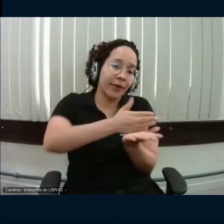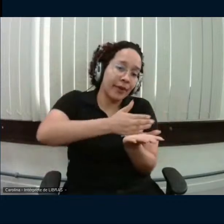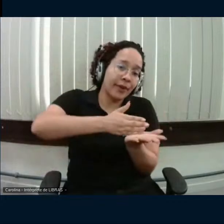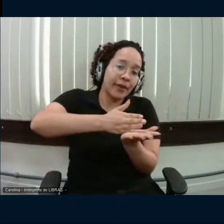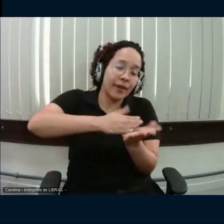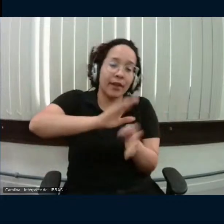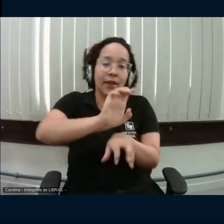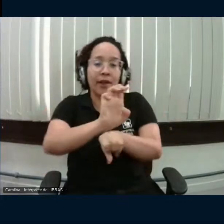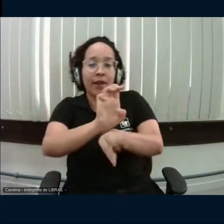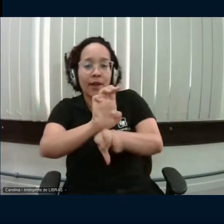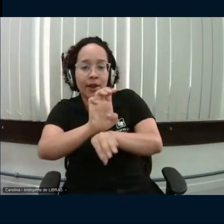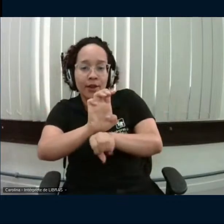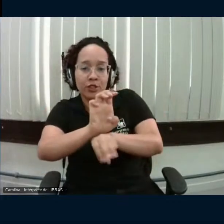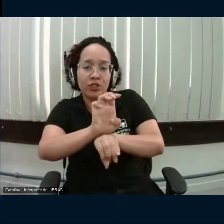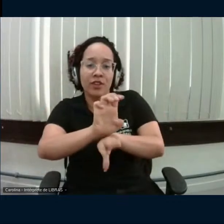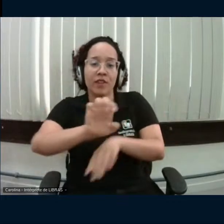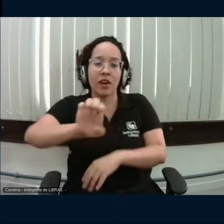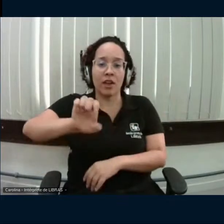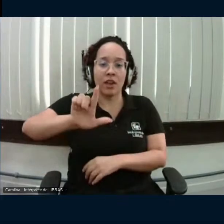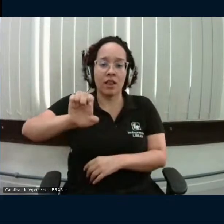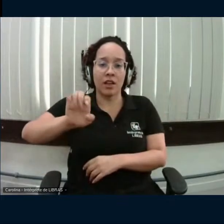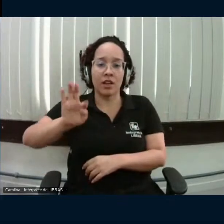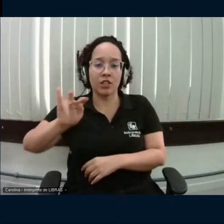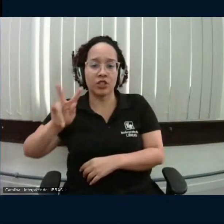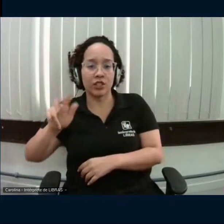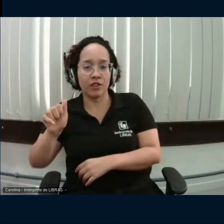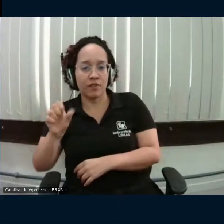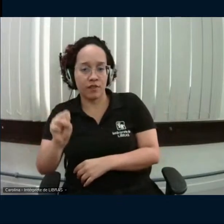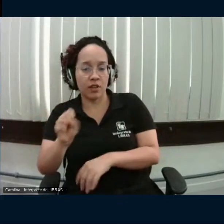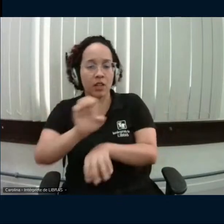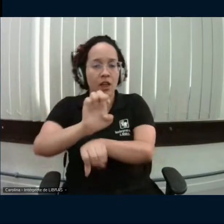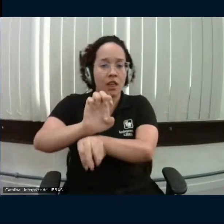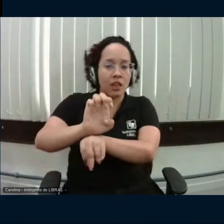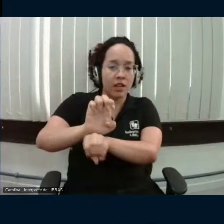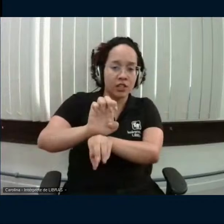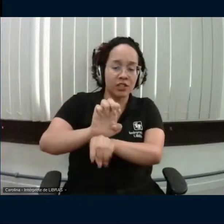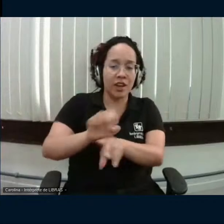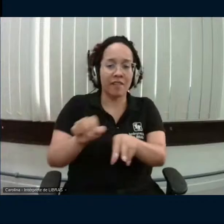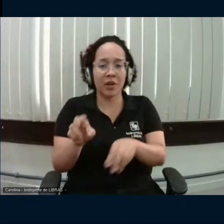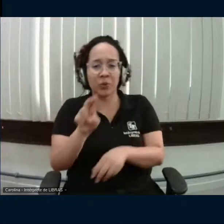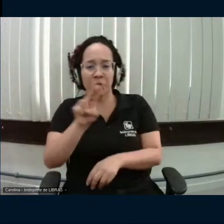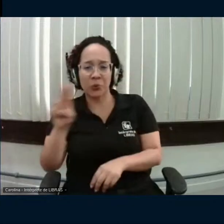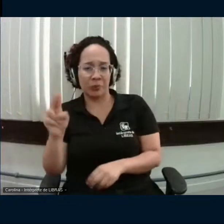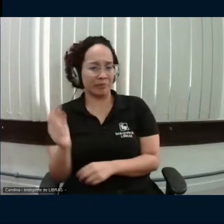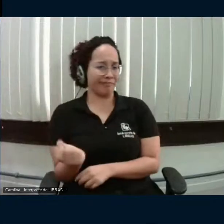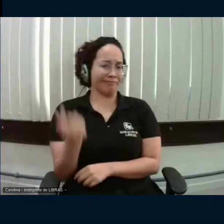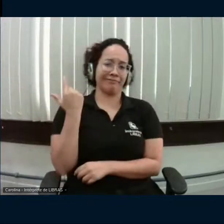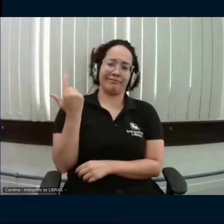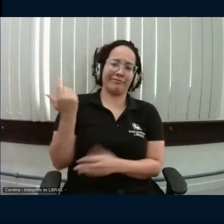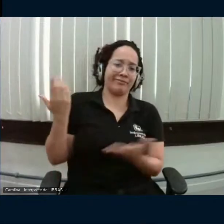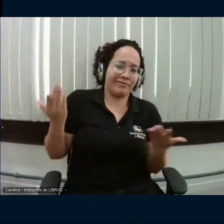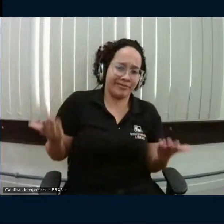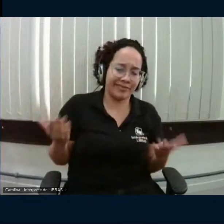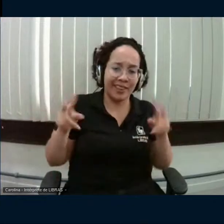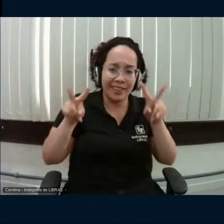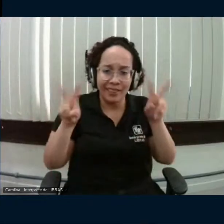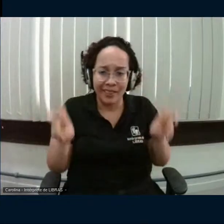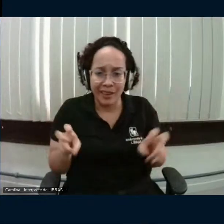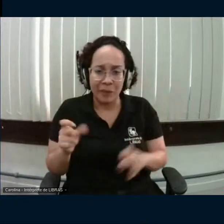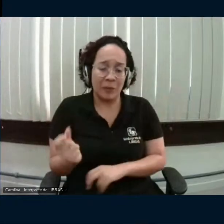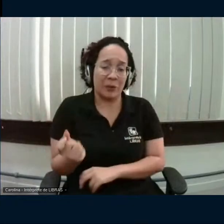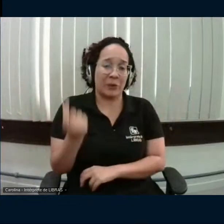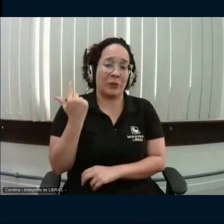né? Com certeza vocês já tiveram conhecimento dos nomes estranhos das eletivas, né? O que rola por